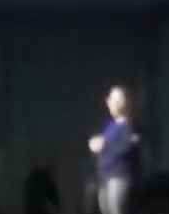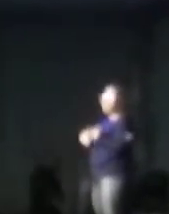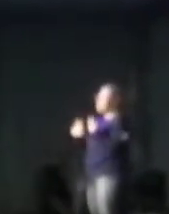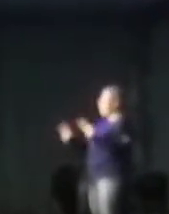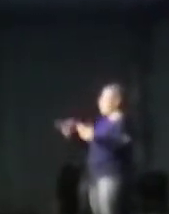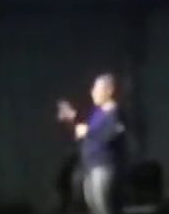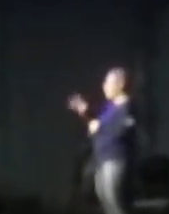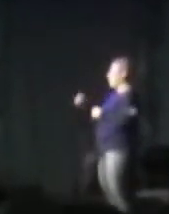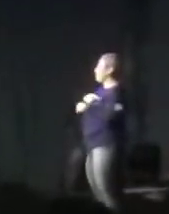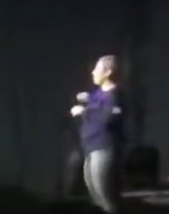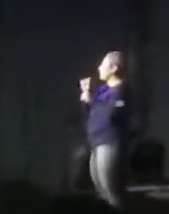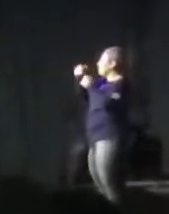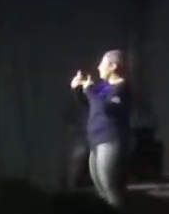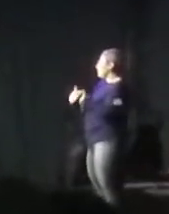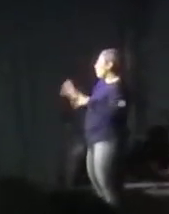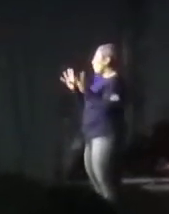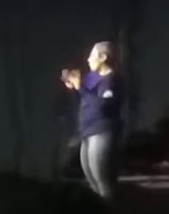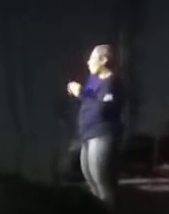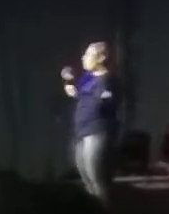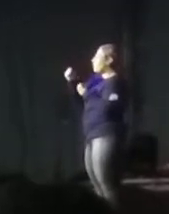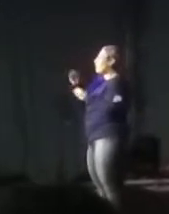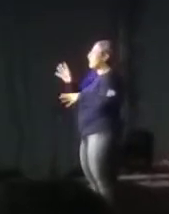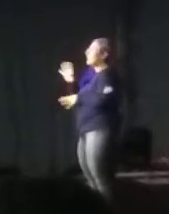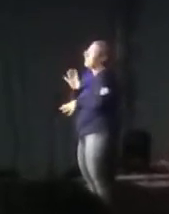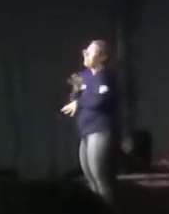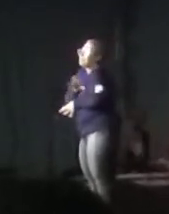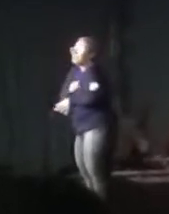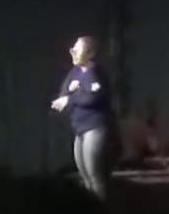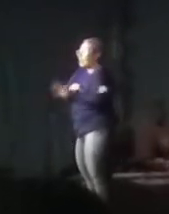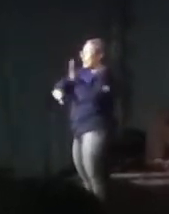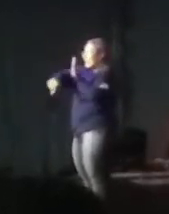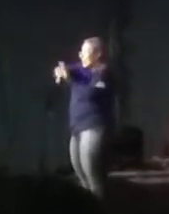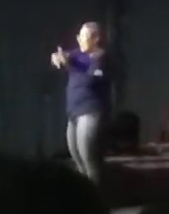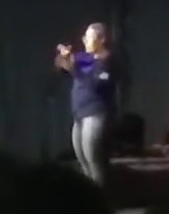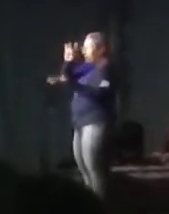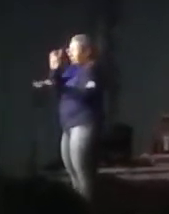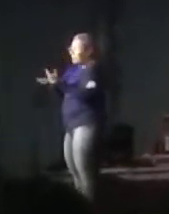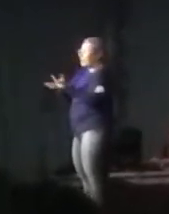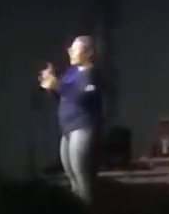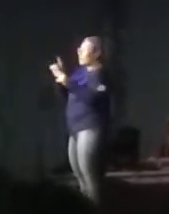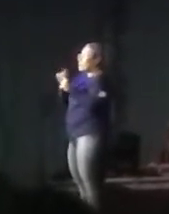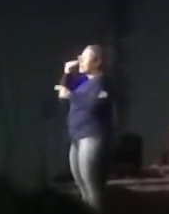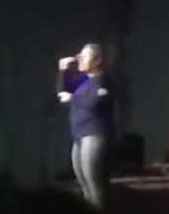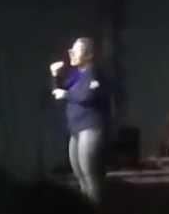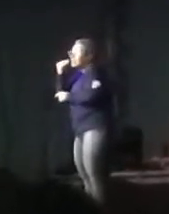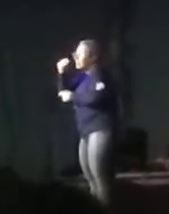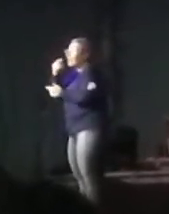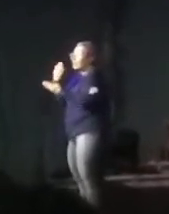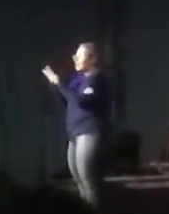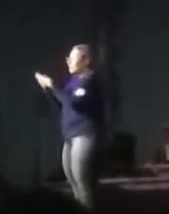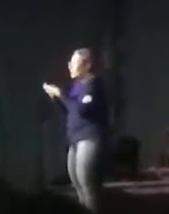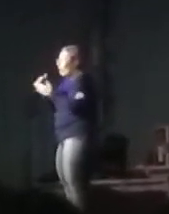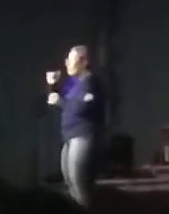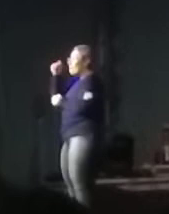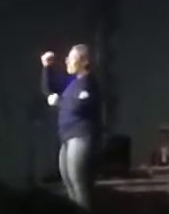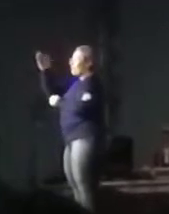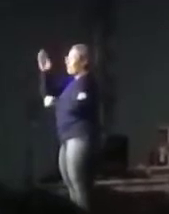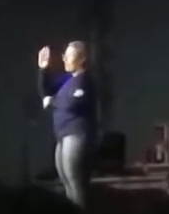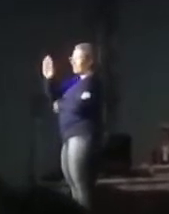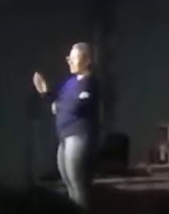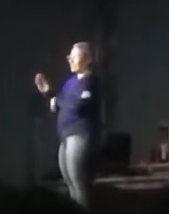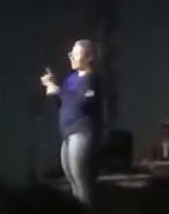Então vamos lá, fale um pouco sobre a sua paixão por esses crimes reais e as suas experiências de estudos fora do Brasil, porque buscando